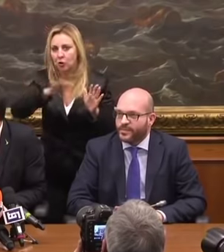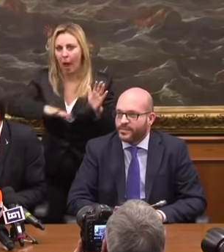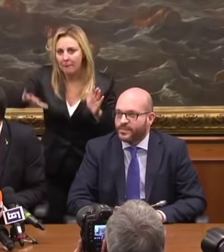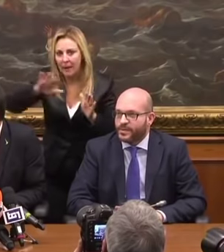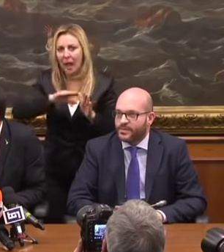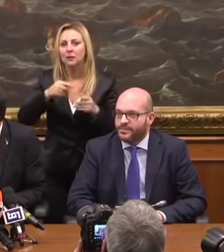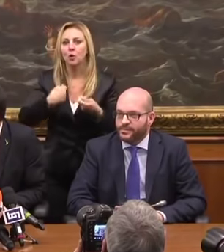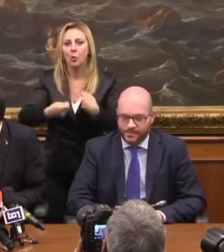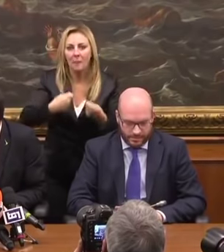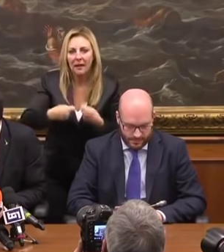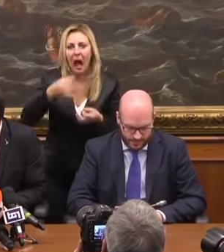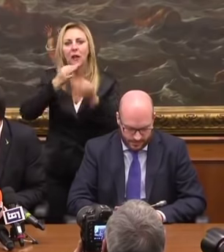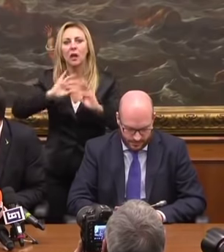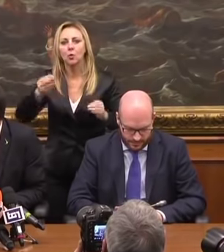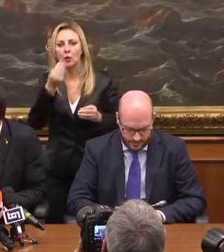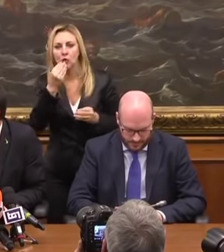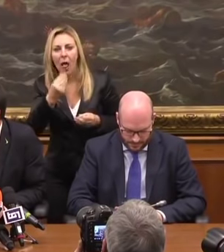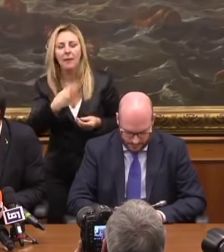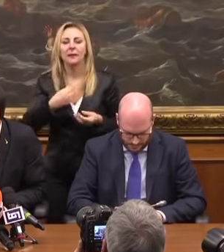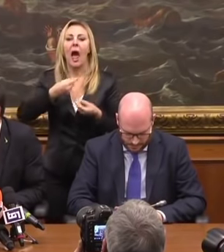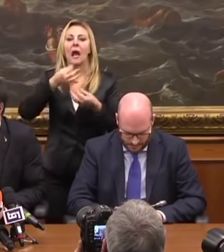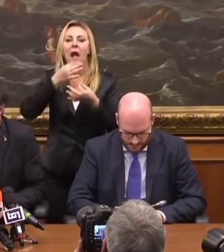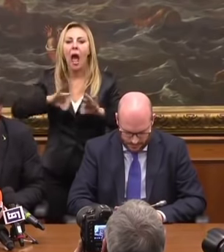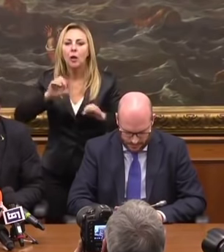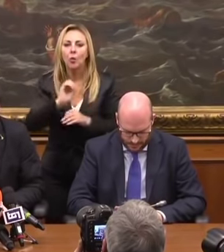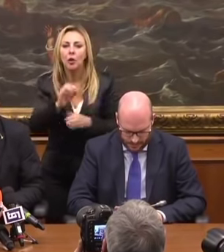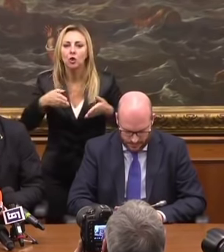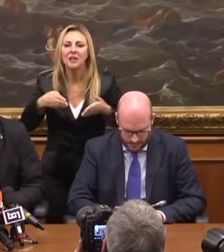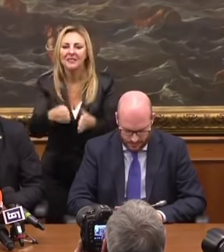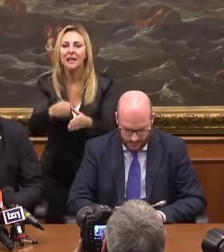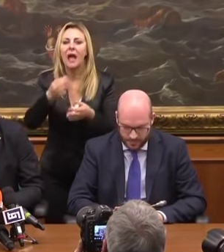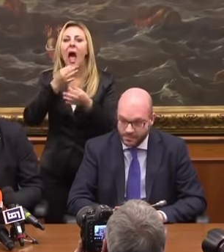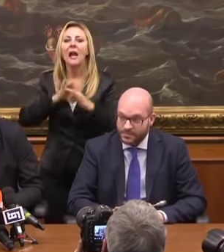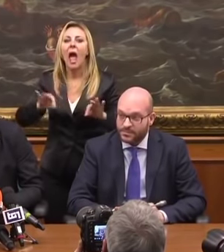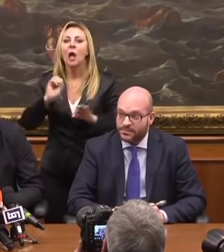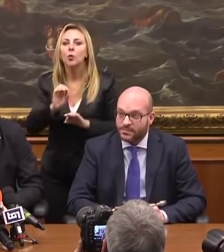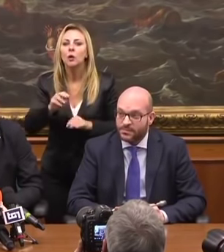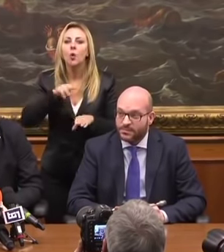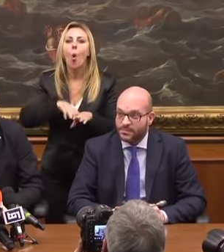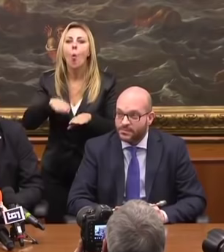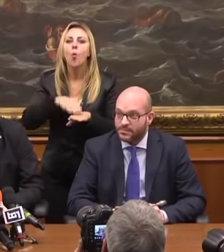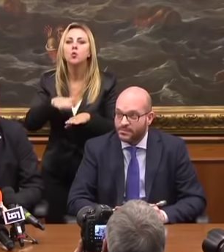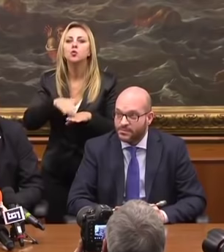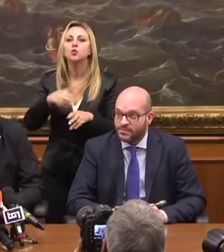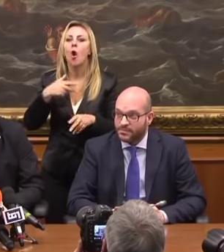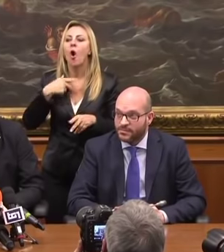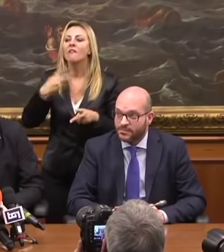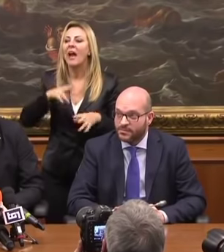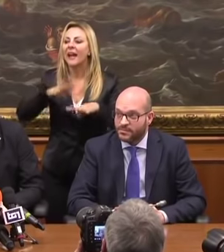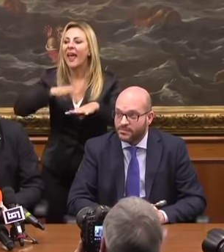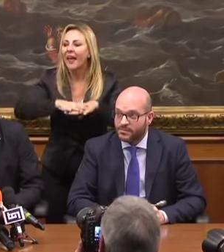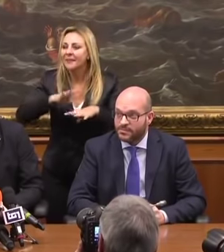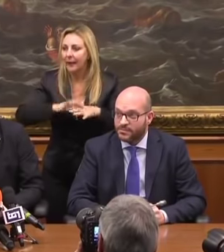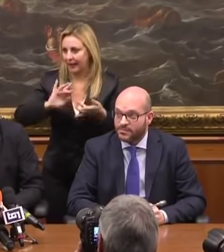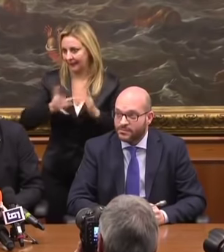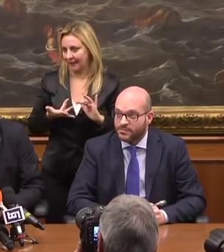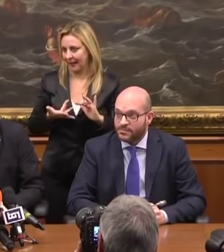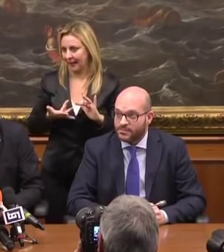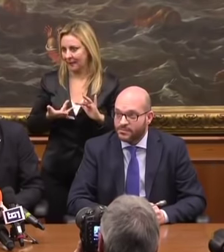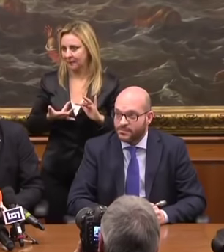ambientale, educazione alimentare, educazione stradale, educazione all'uso corretto della rete.